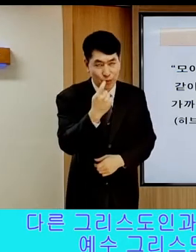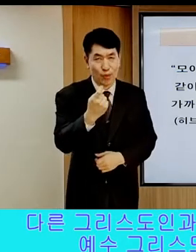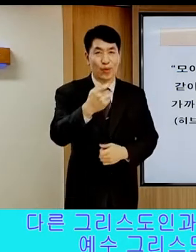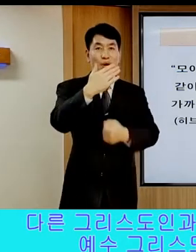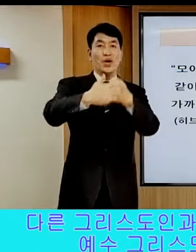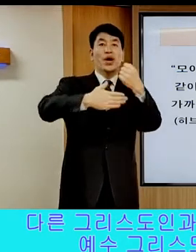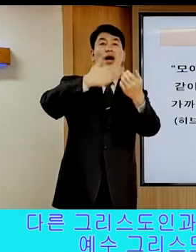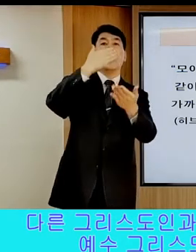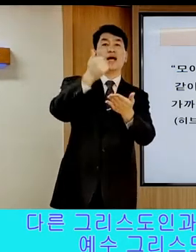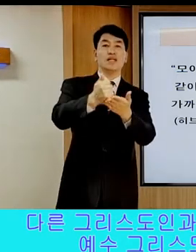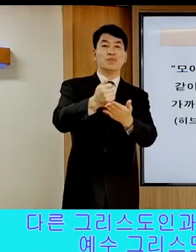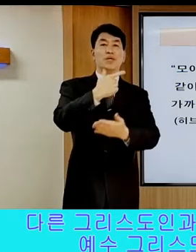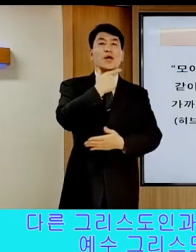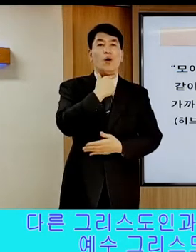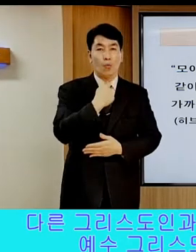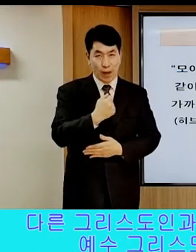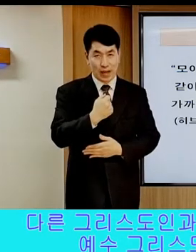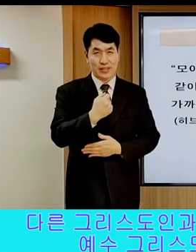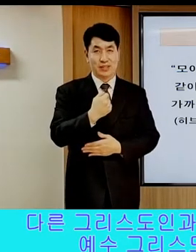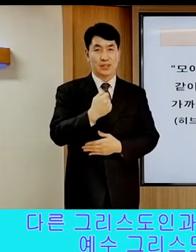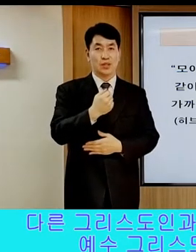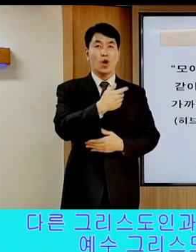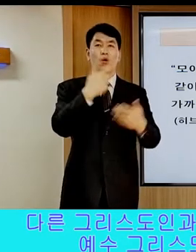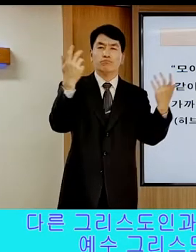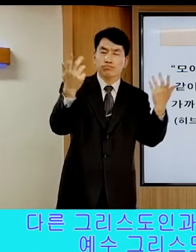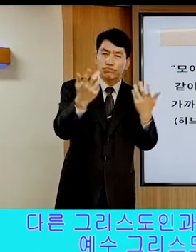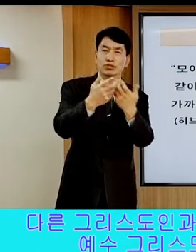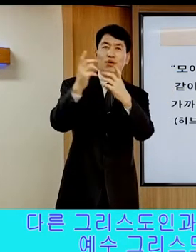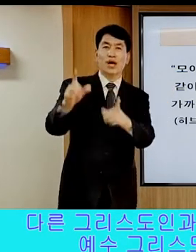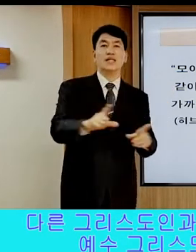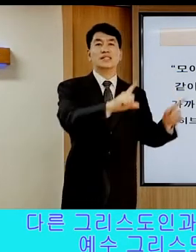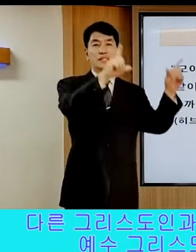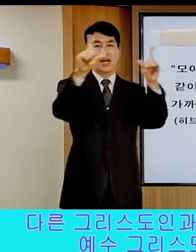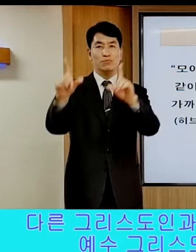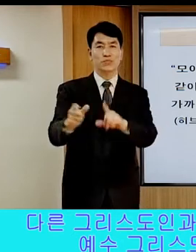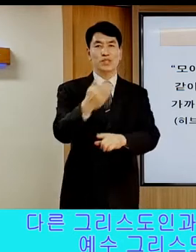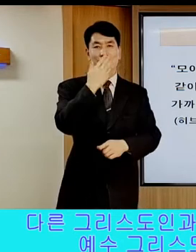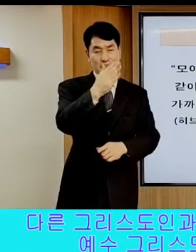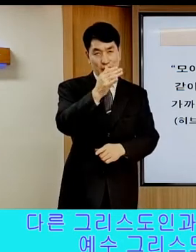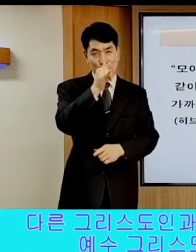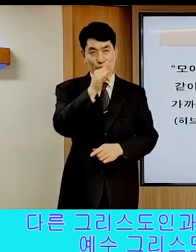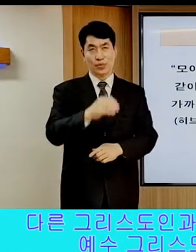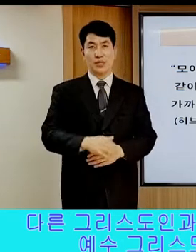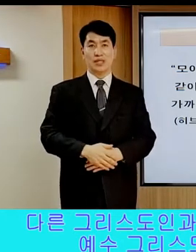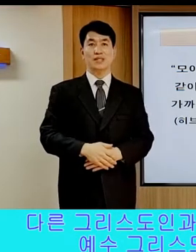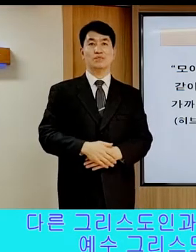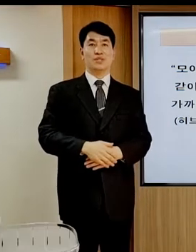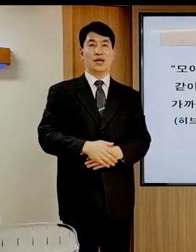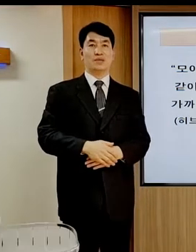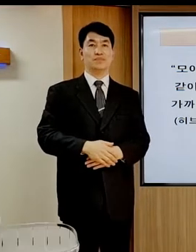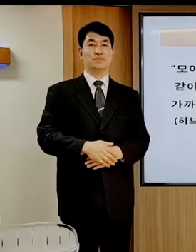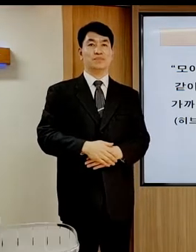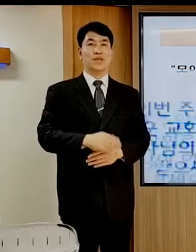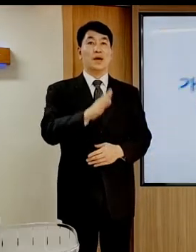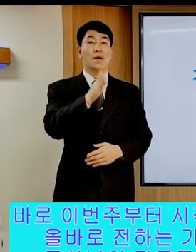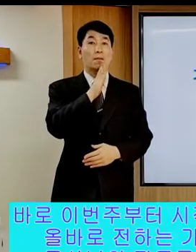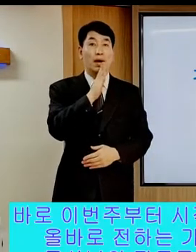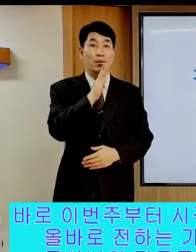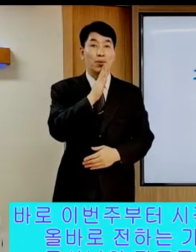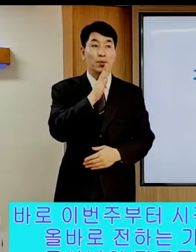배우고 하나님이 바라시는 풍성한 삶을 살 수 있습니다. 바로